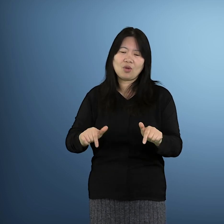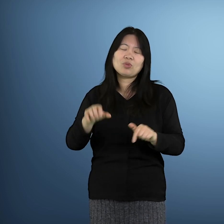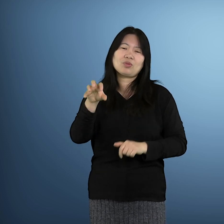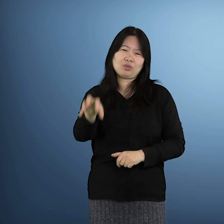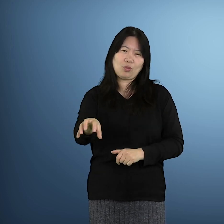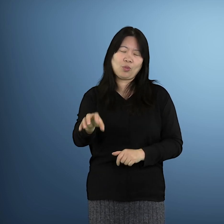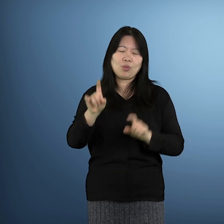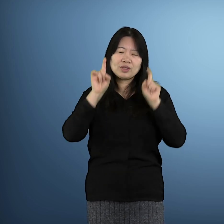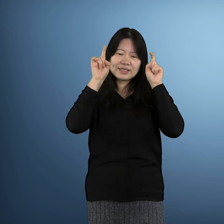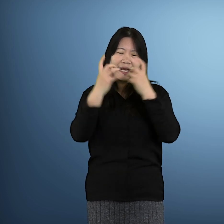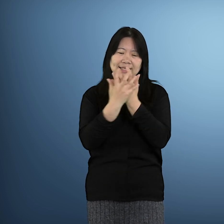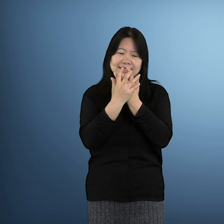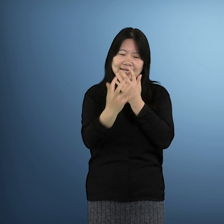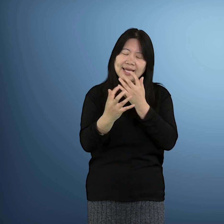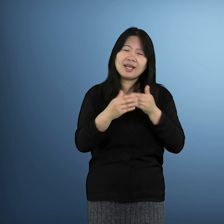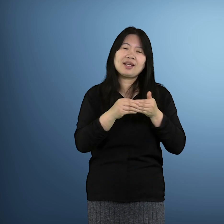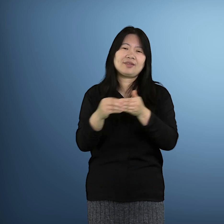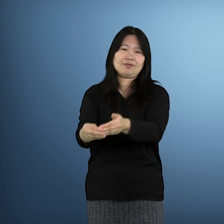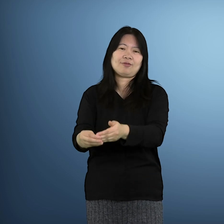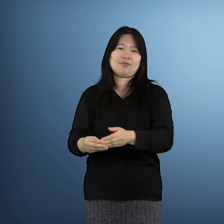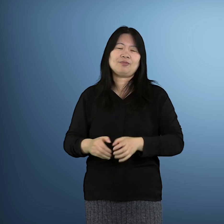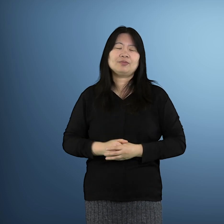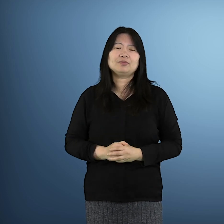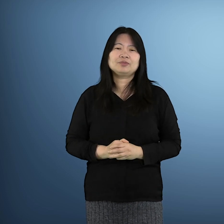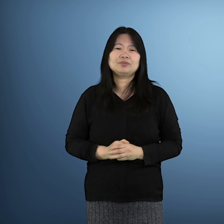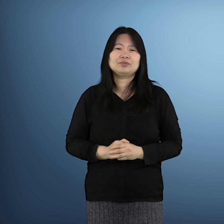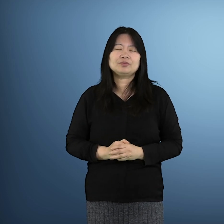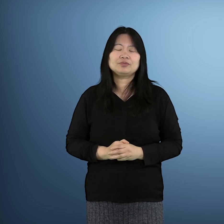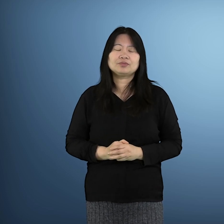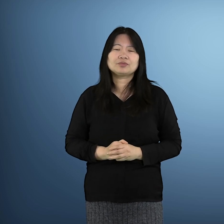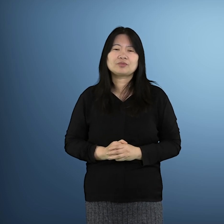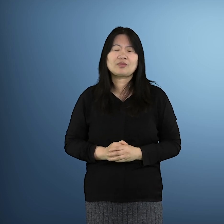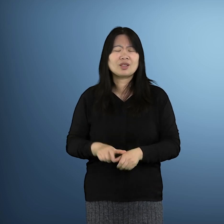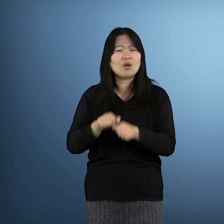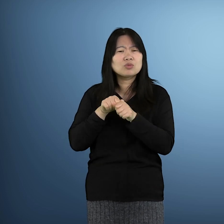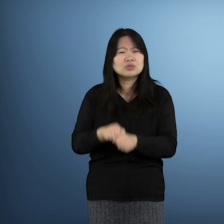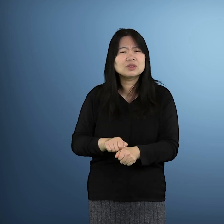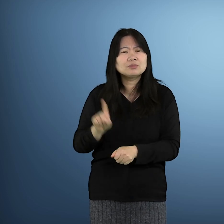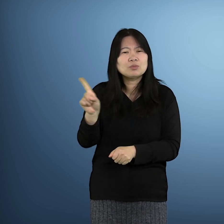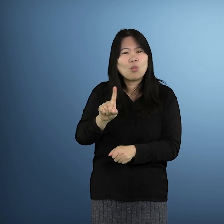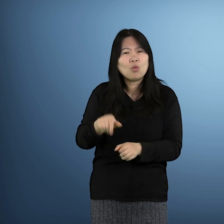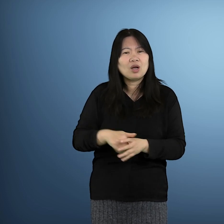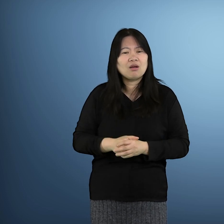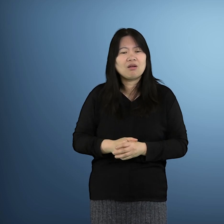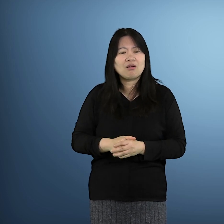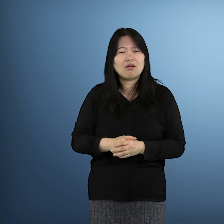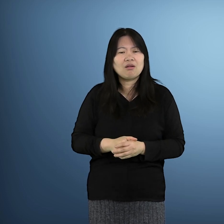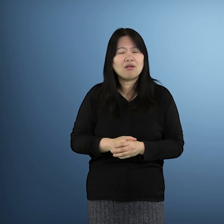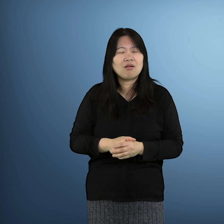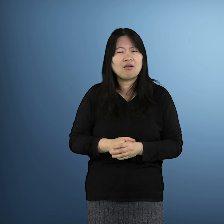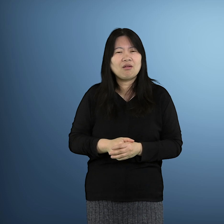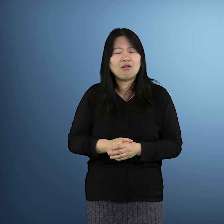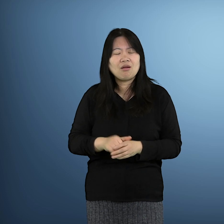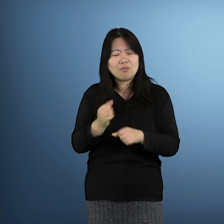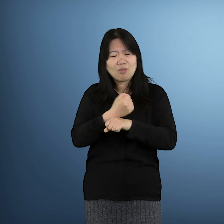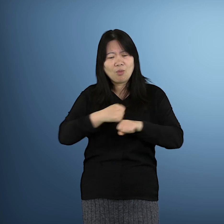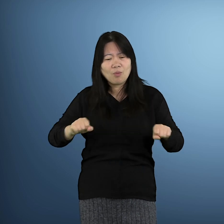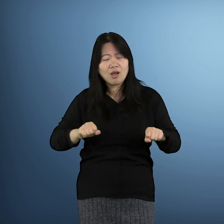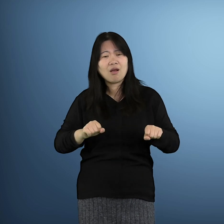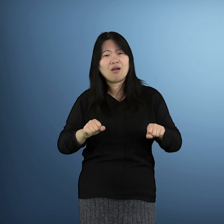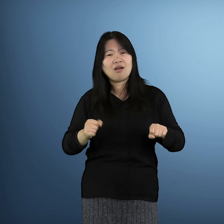서쪽으로 양떼를 인도했다. 서쪽으로. 그리고 굳이 뭐 전부 벌판이고